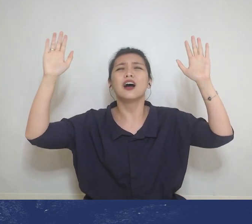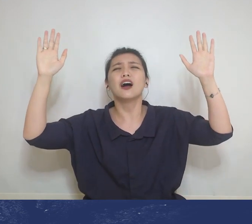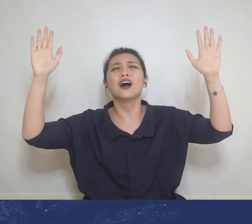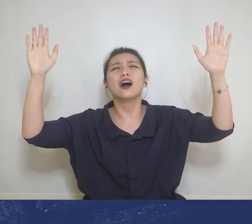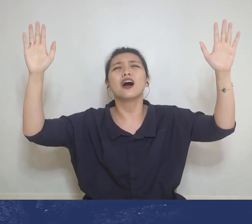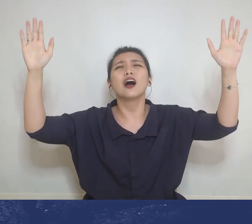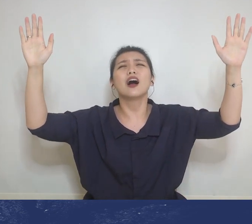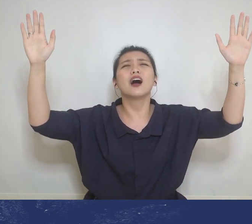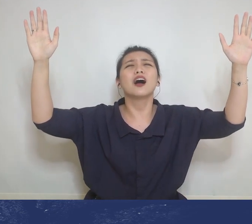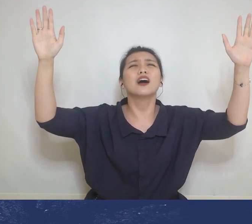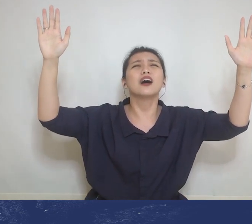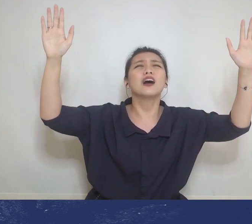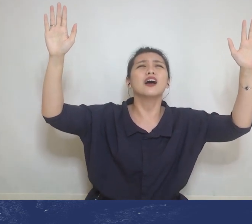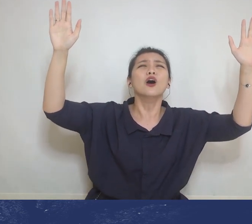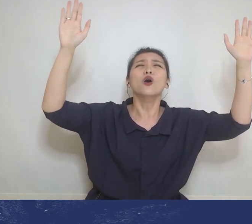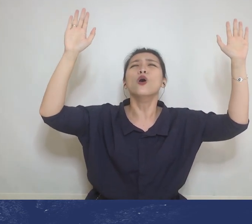Haleluya.